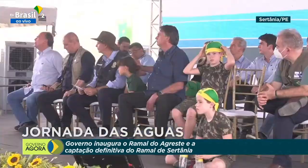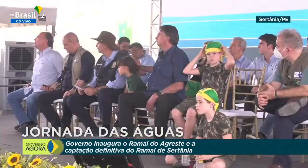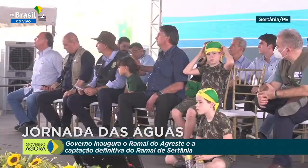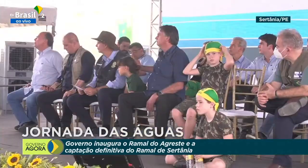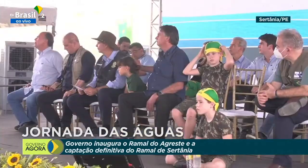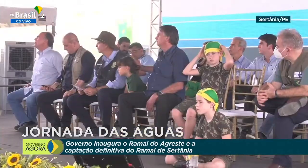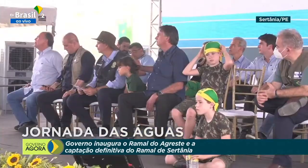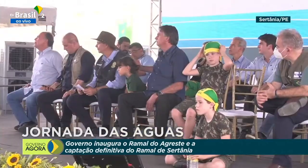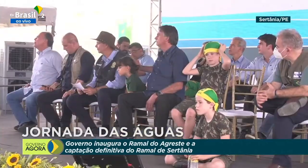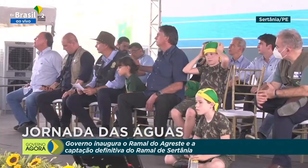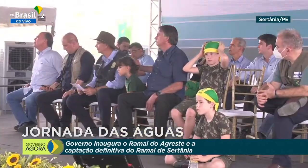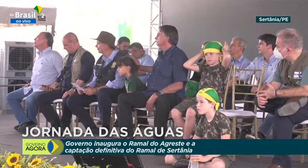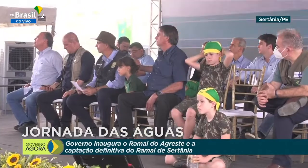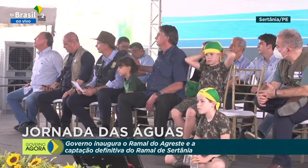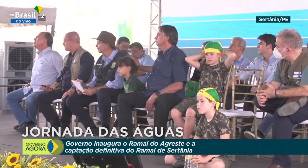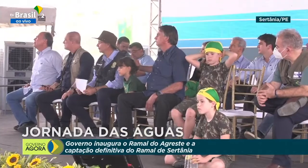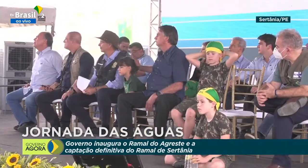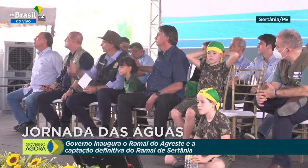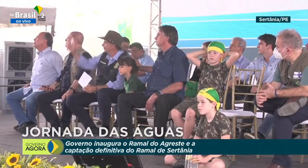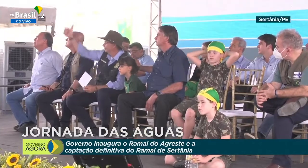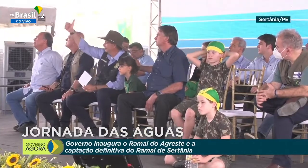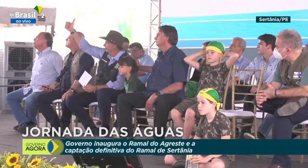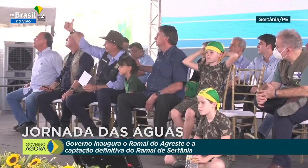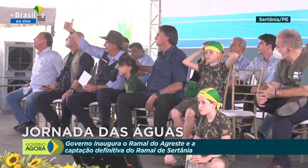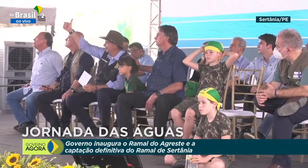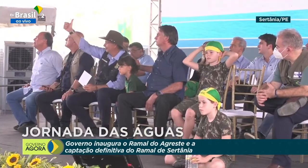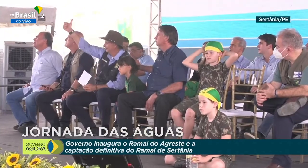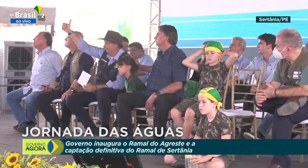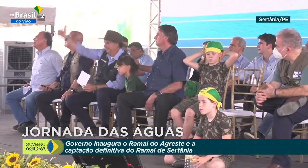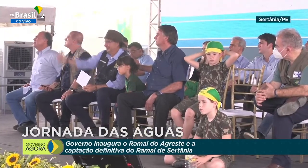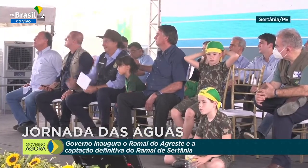Bolsonaro alocou nesse canal mais de